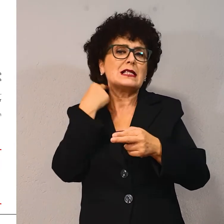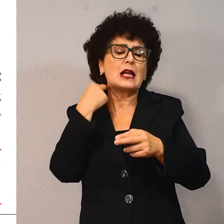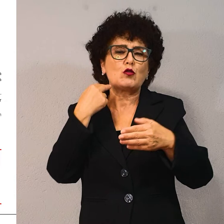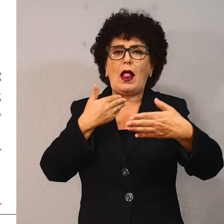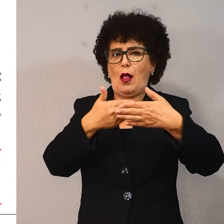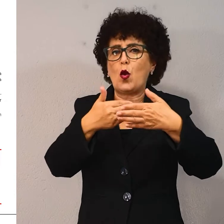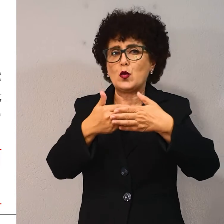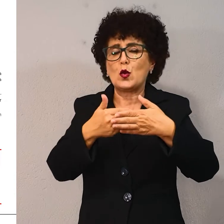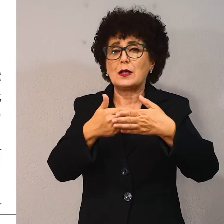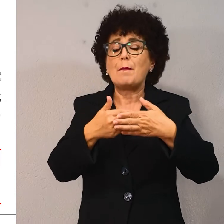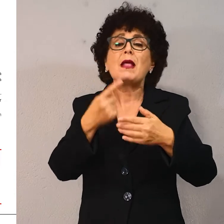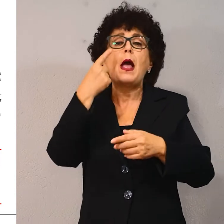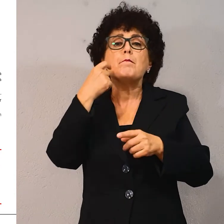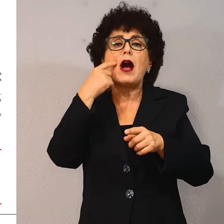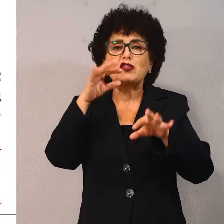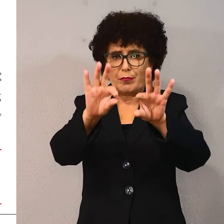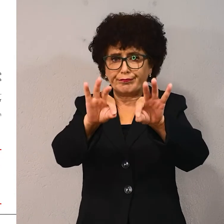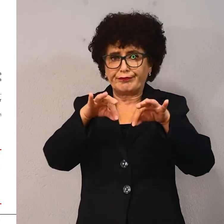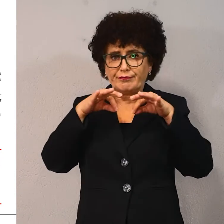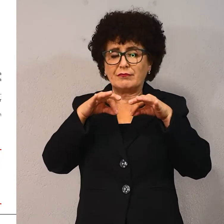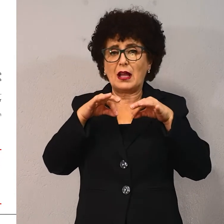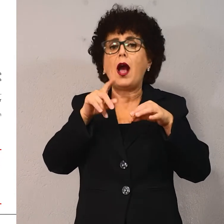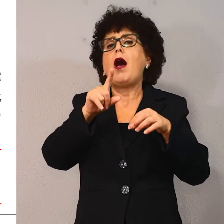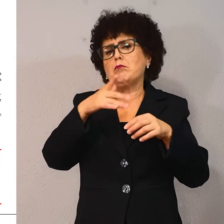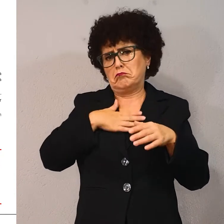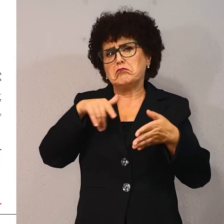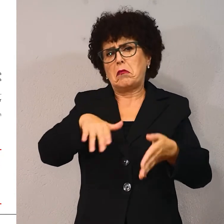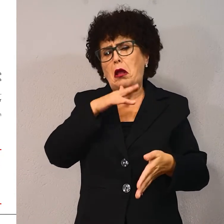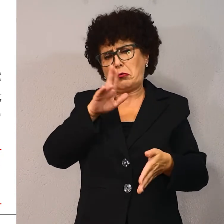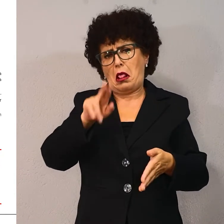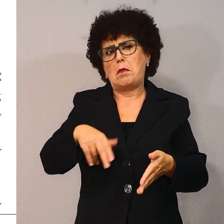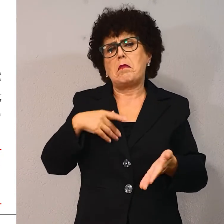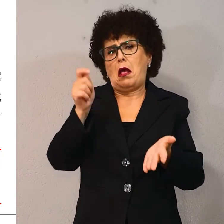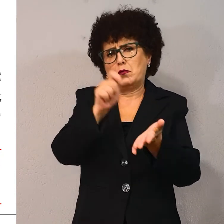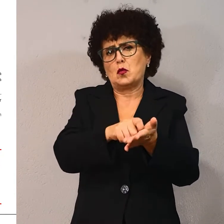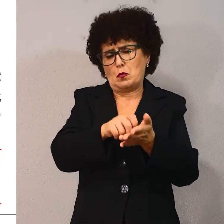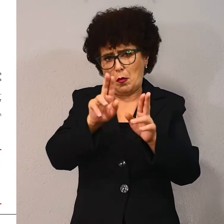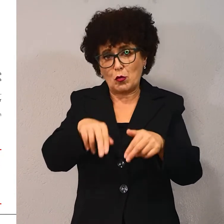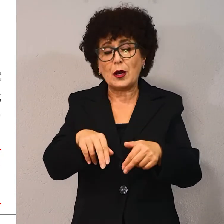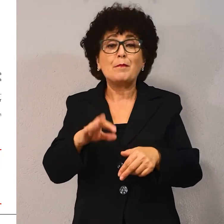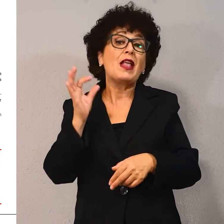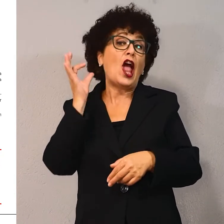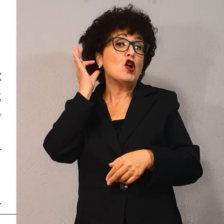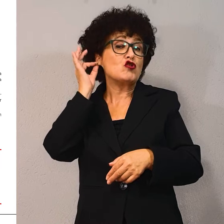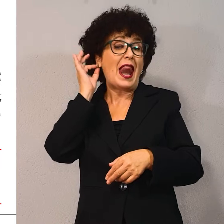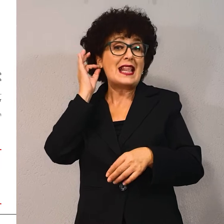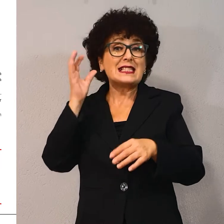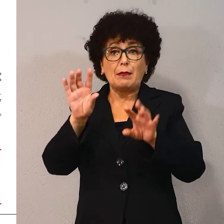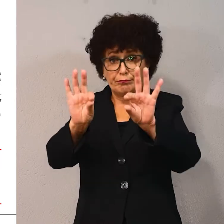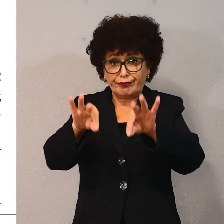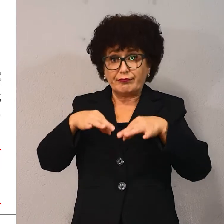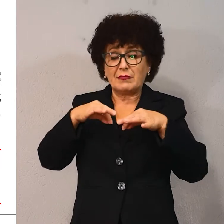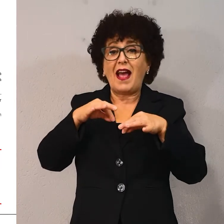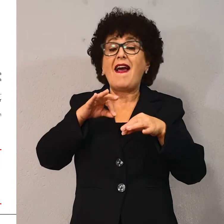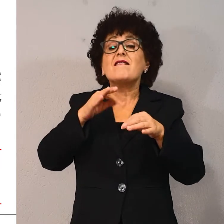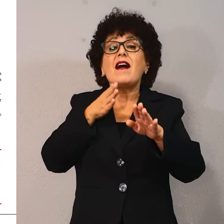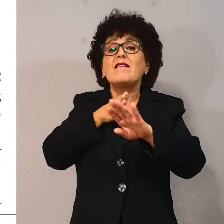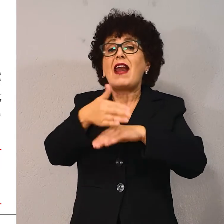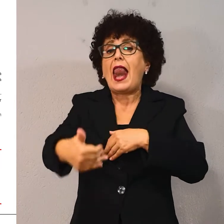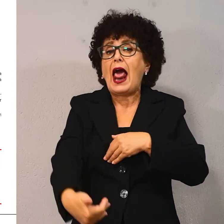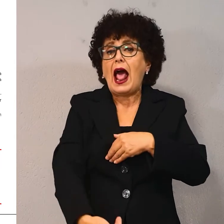однос. Машкиот кондом е достапен кај нас. Женскиот кондом се поставува во